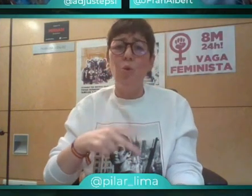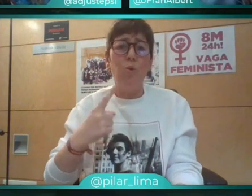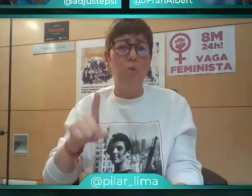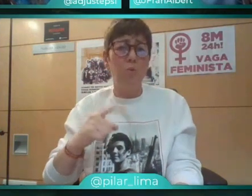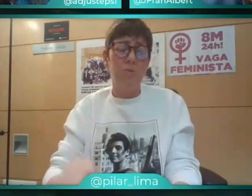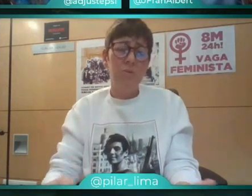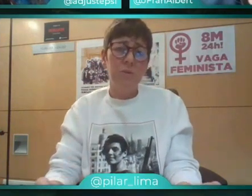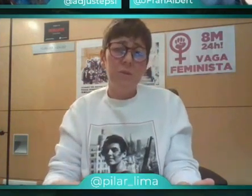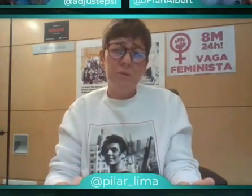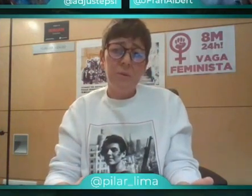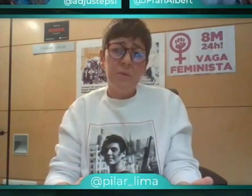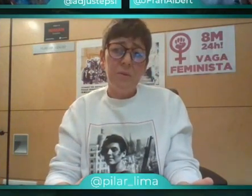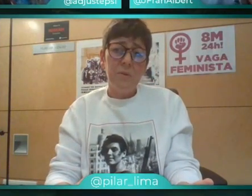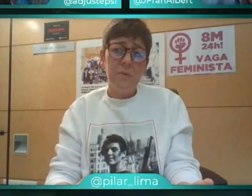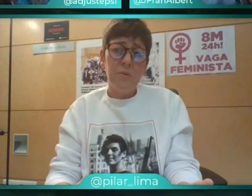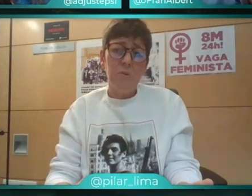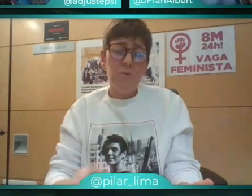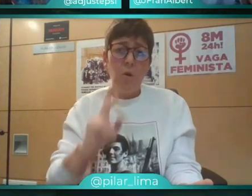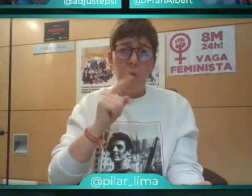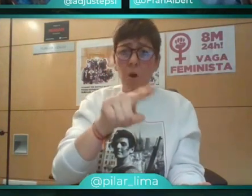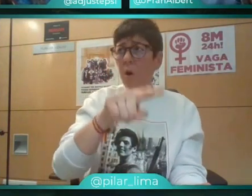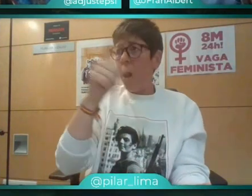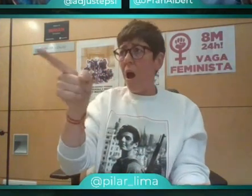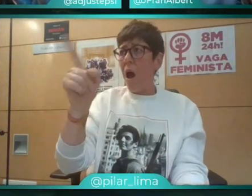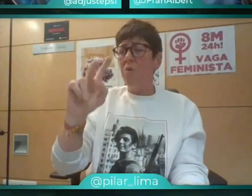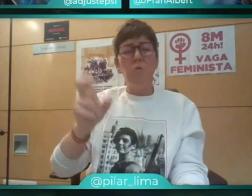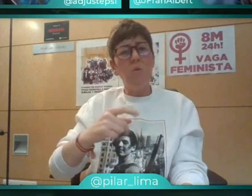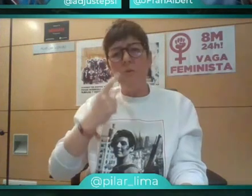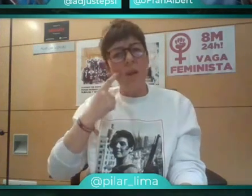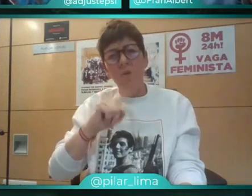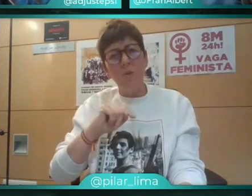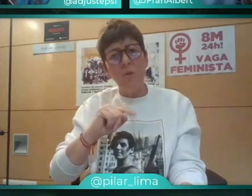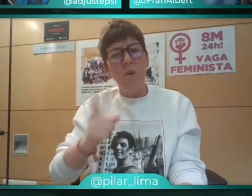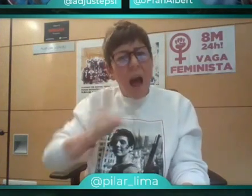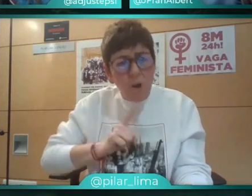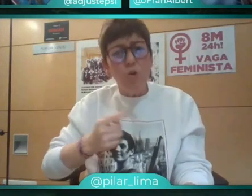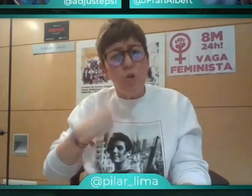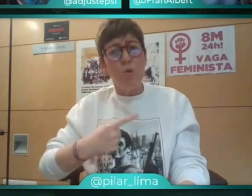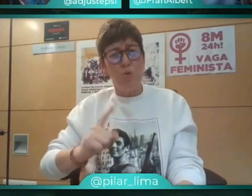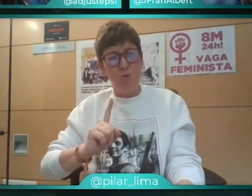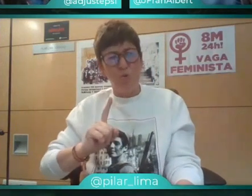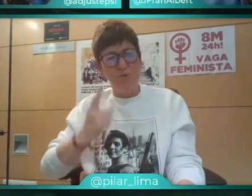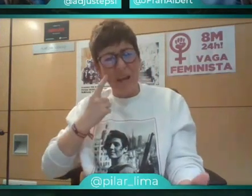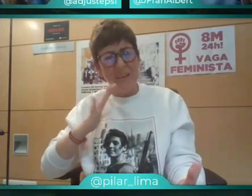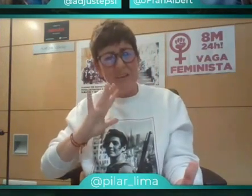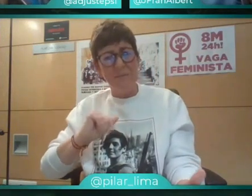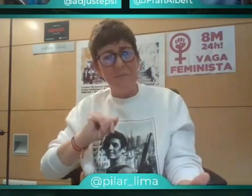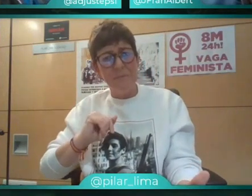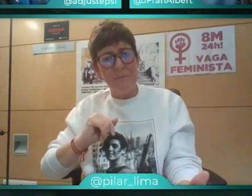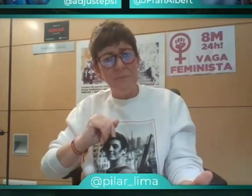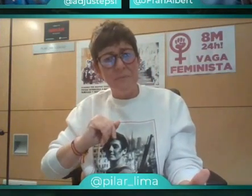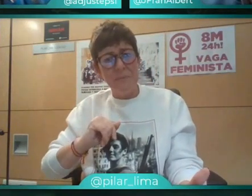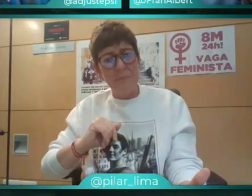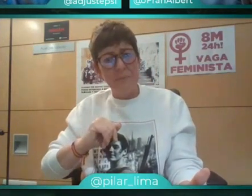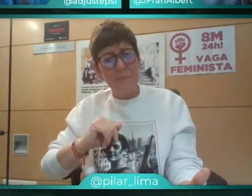yo creo que solo no lo hacen a nosotras yo no veo que se lo hagan a otros a otros adversarios políticos